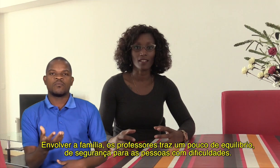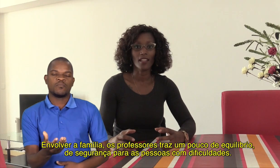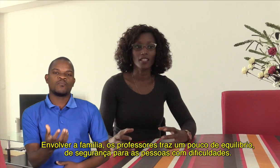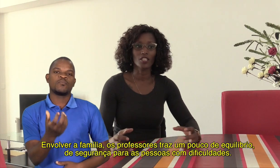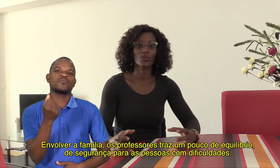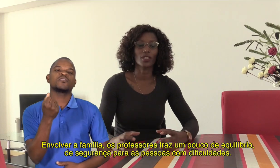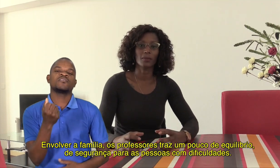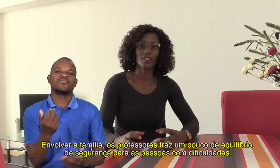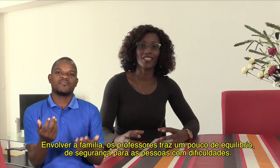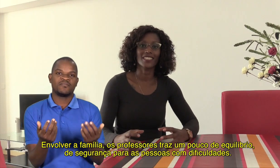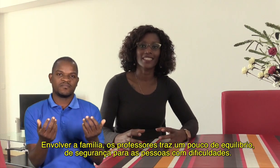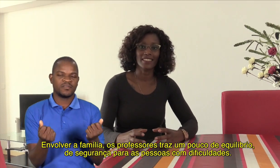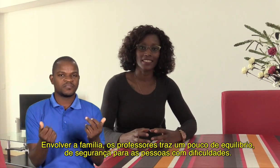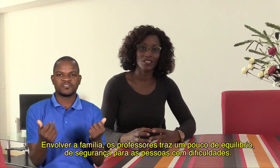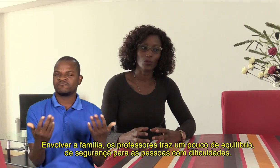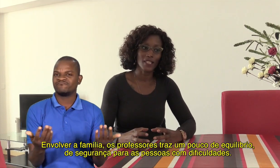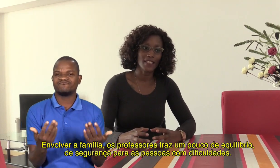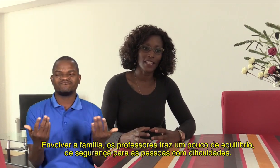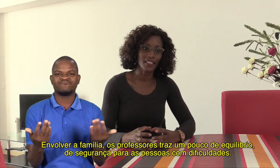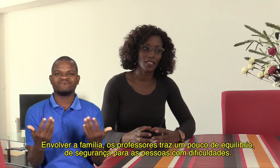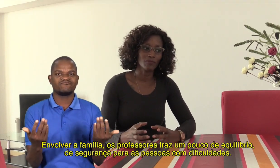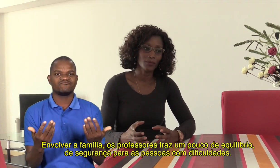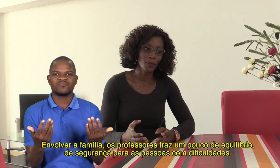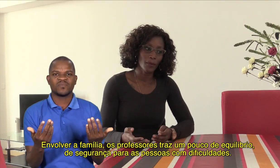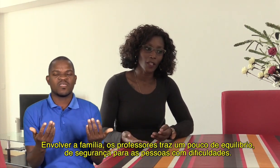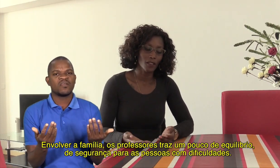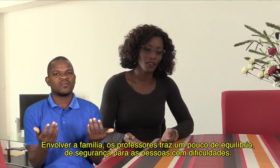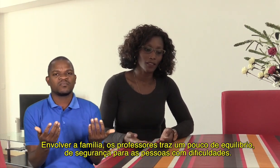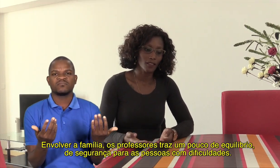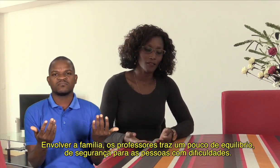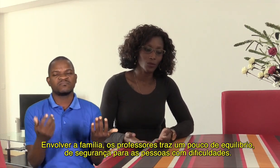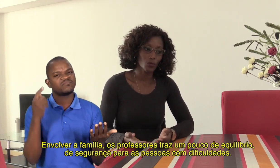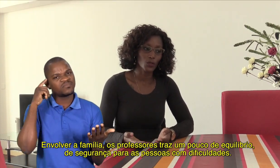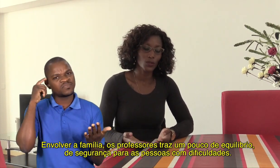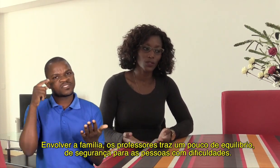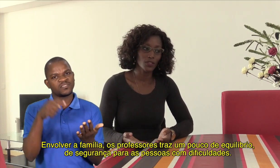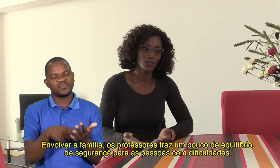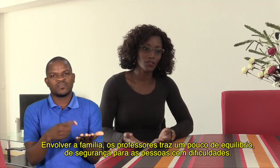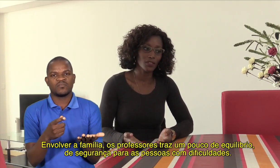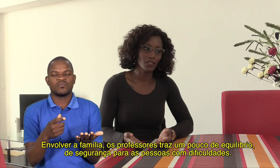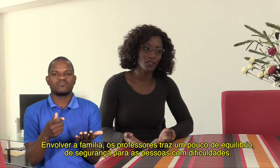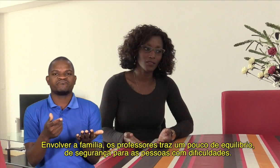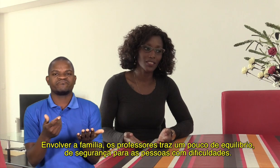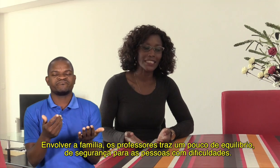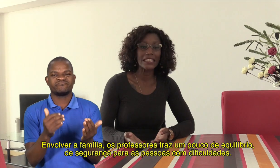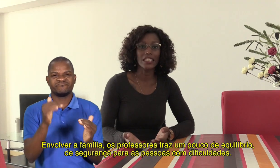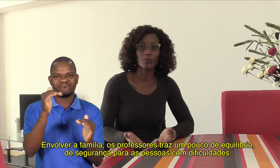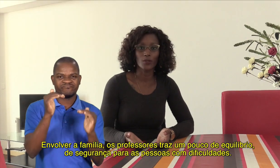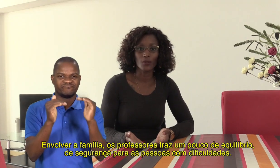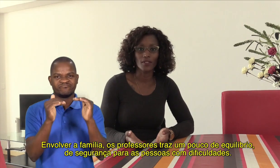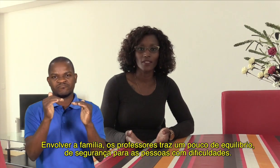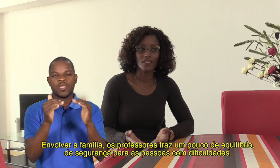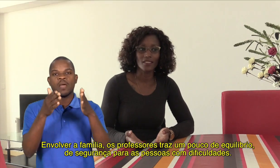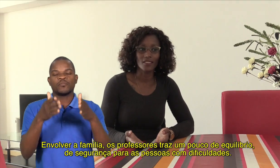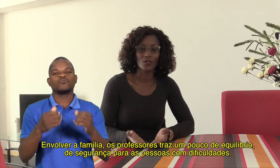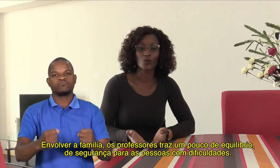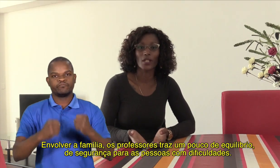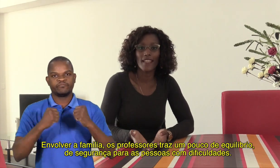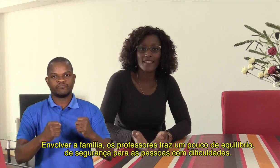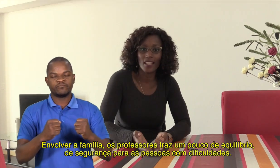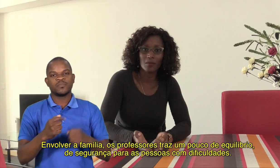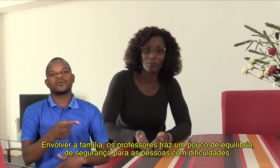docentes isto também vai trazer uma certa um pouco de equilíbrio de